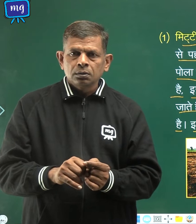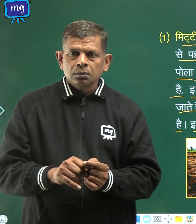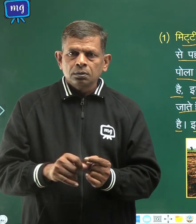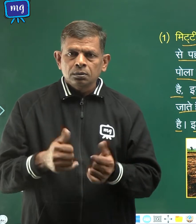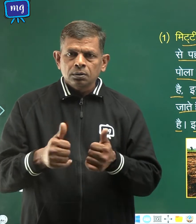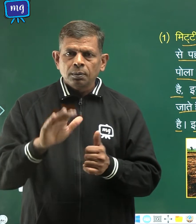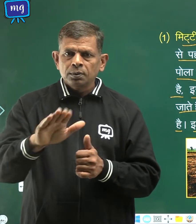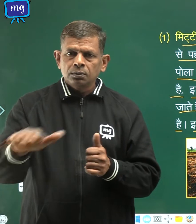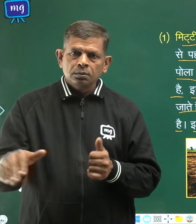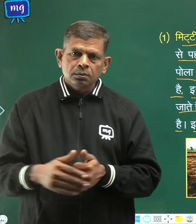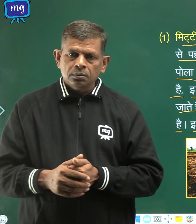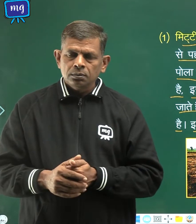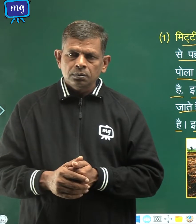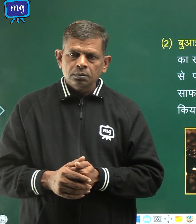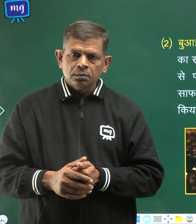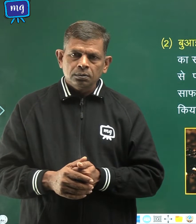ठीक है बच्चों।